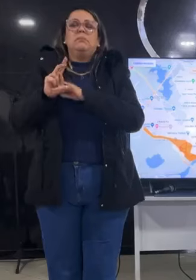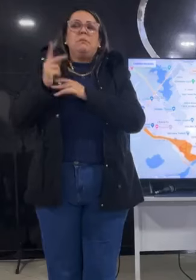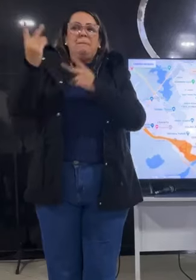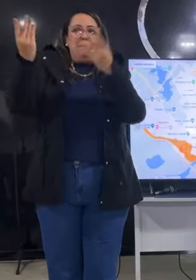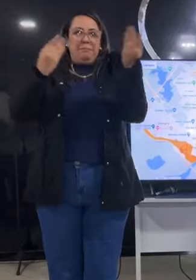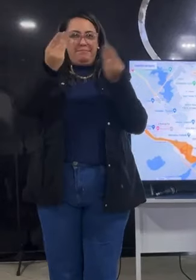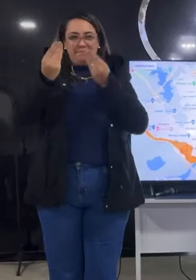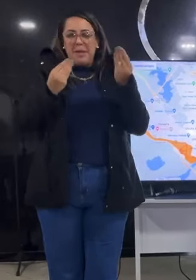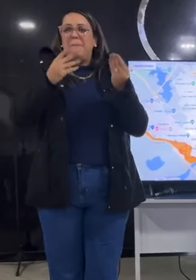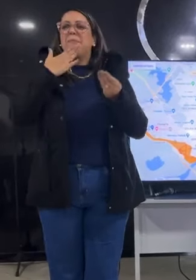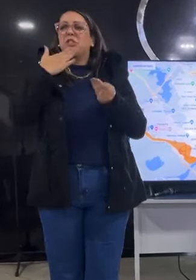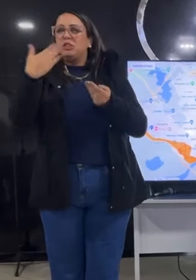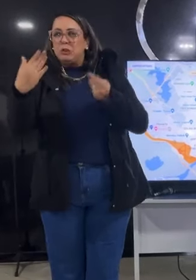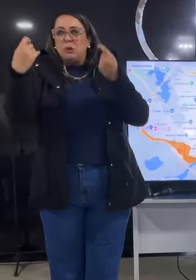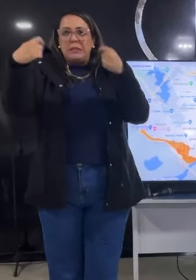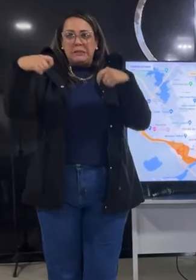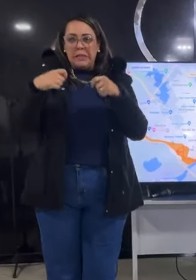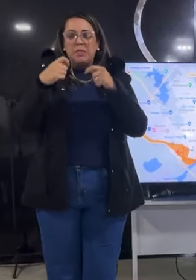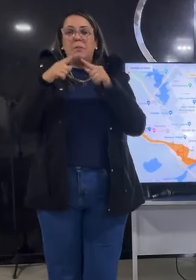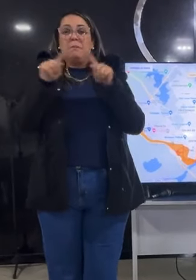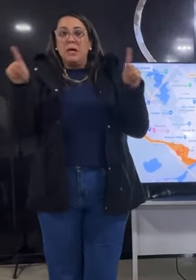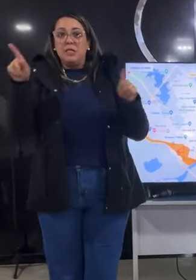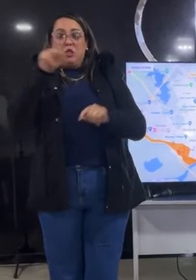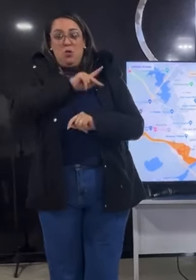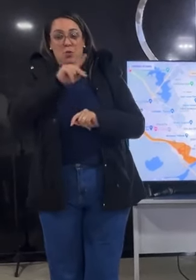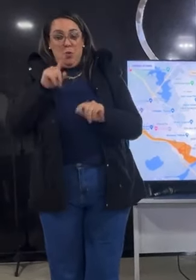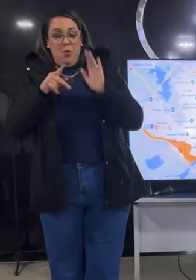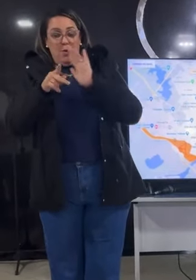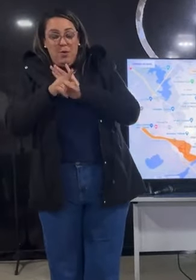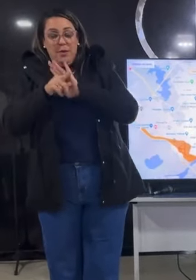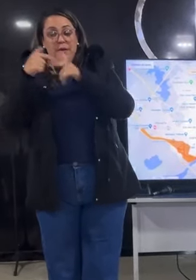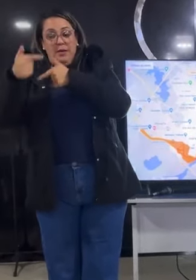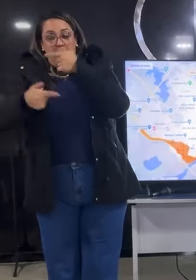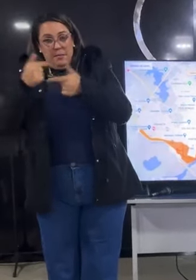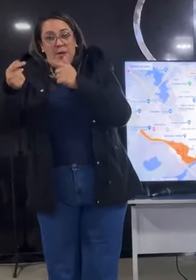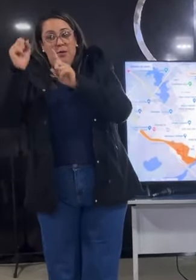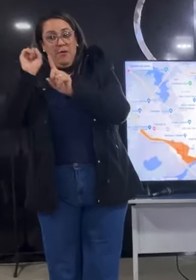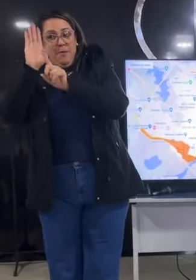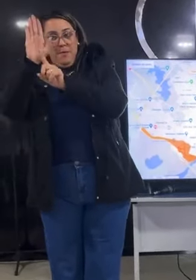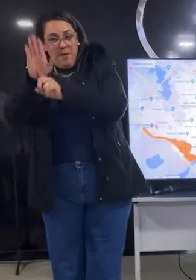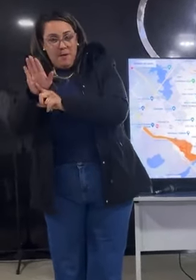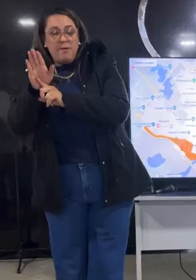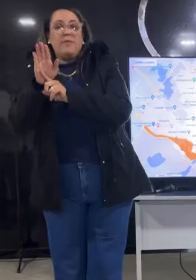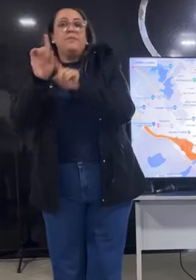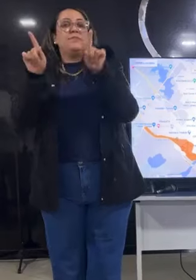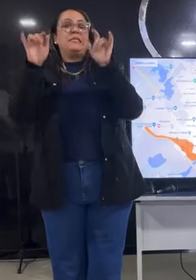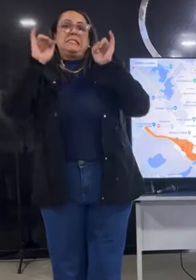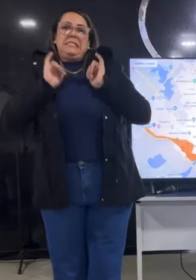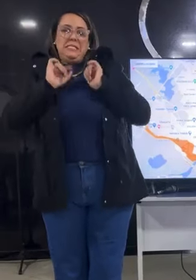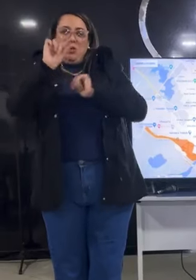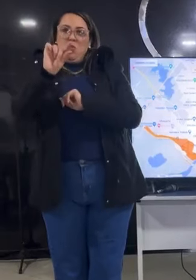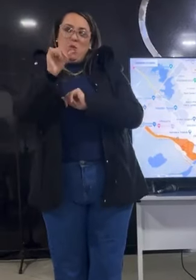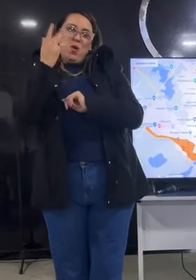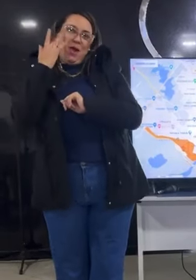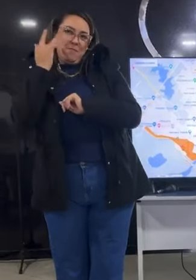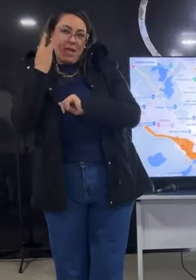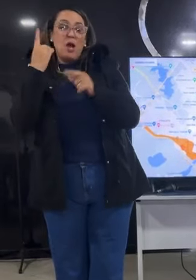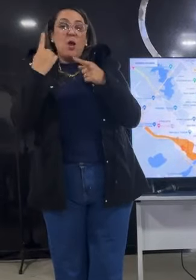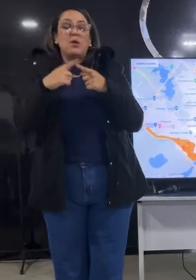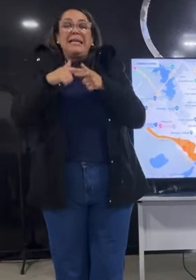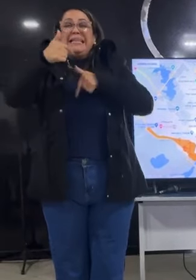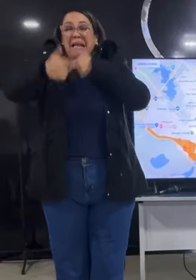demandas da população mas o pessoal da Universidade não os hidrólogo meteorologistas eles vão descansar um pouquinho que eles estão